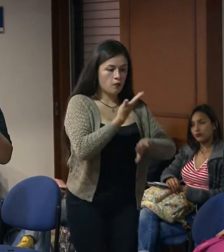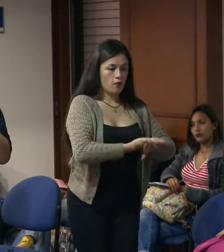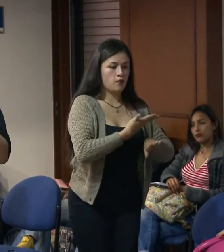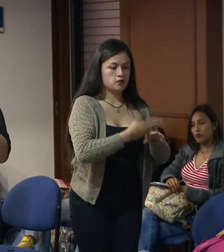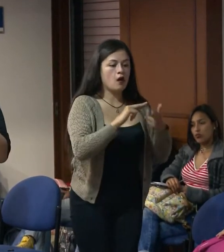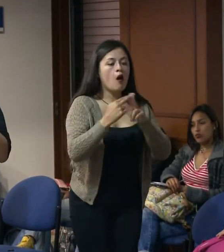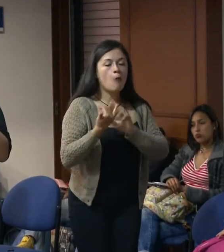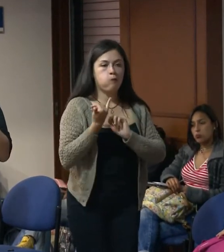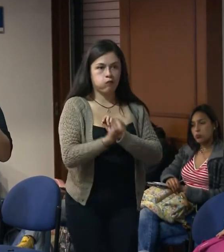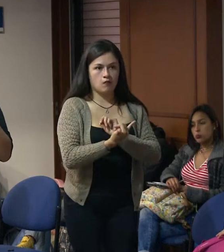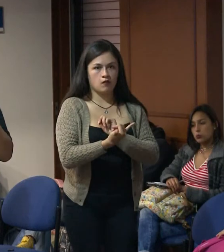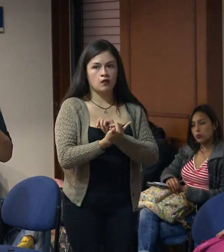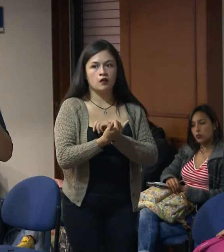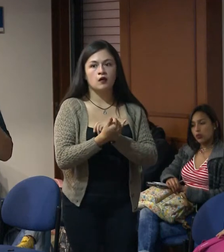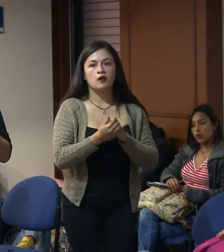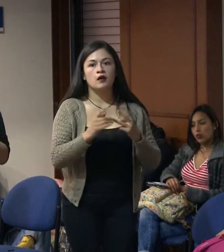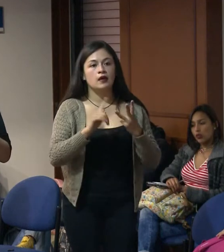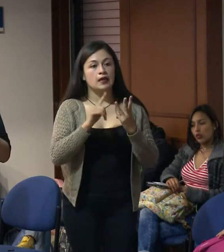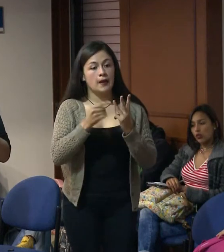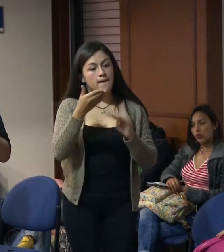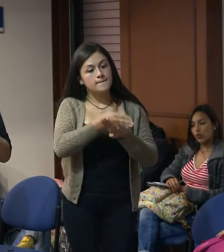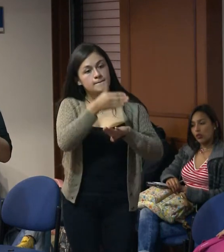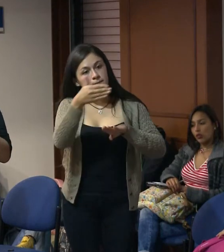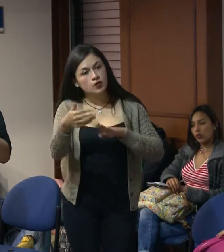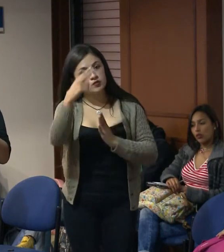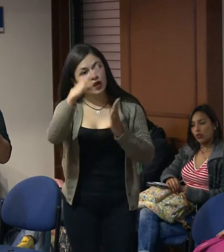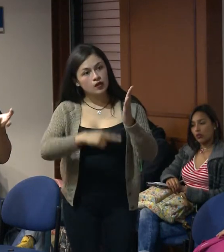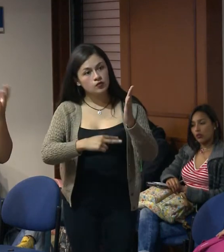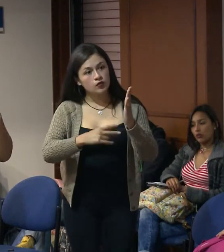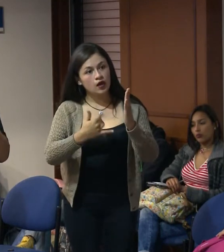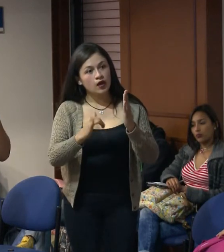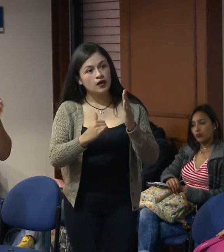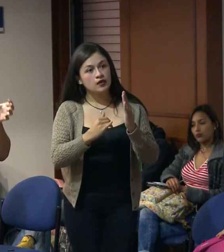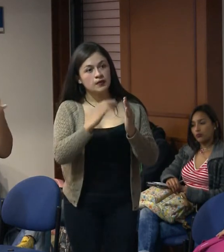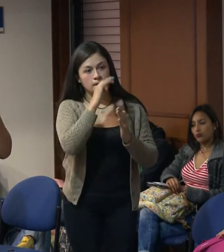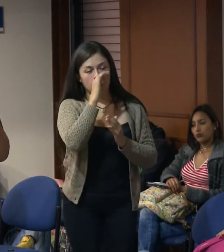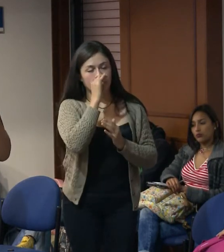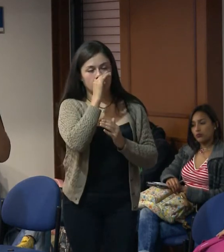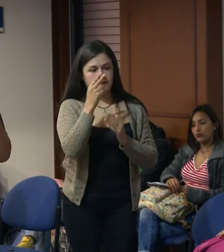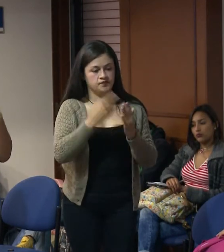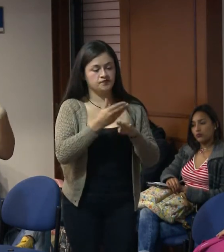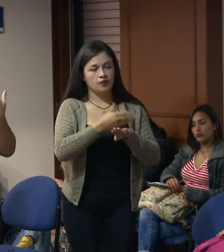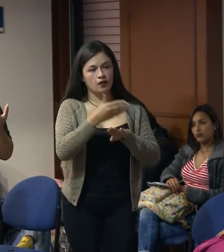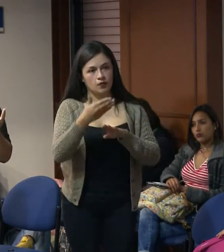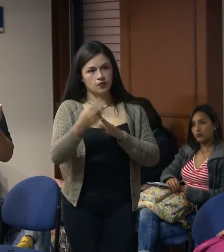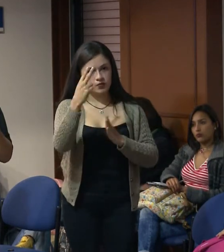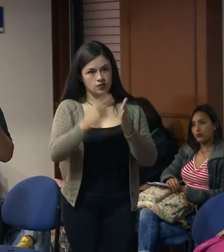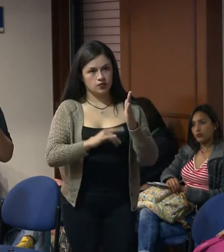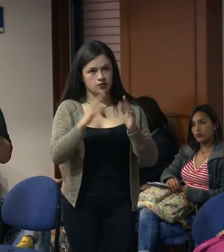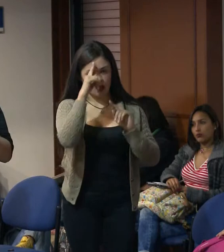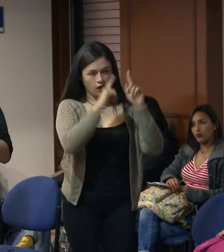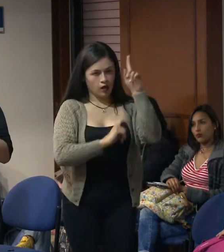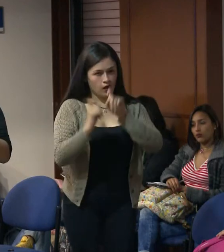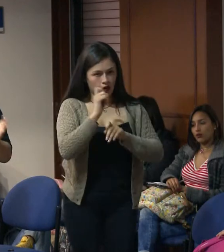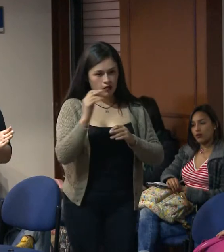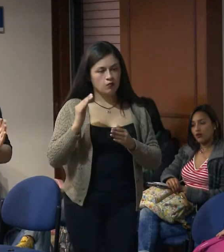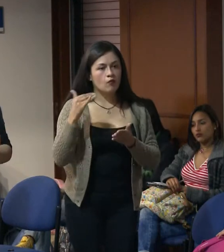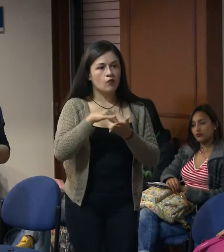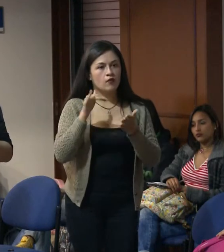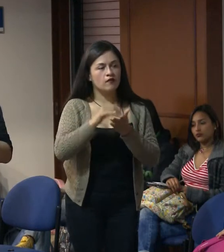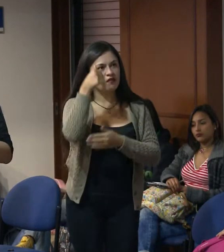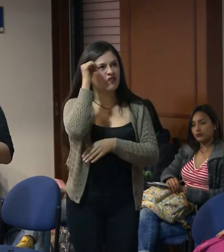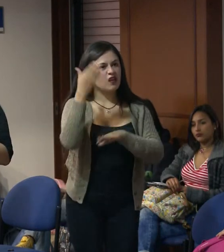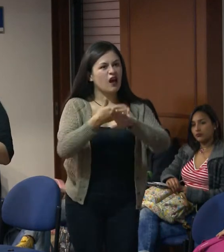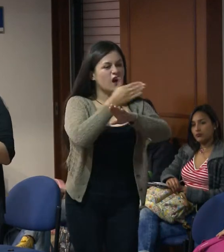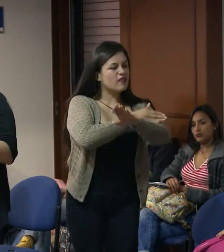propuesta. Y en el momento de la poslectura ya es donde viene como una reflexión, una retroalimentación de lo que se hizo durante toda la